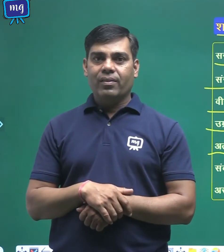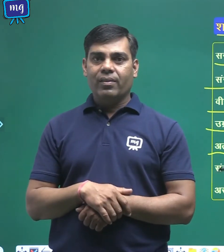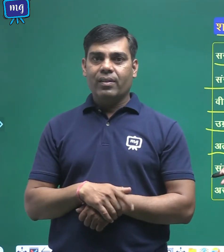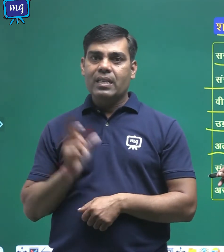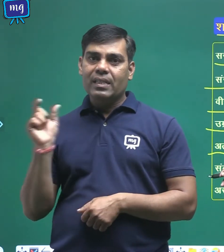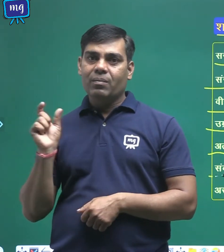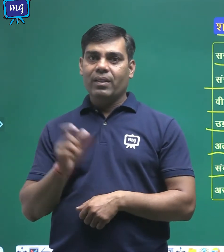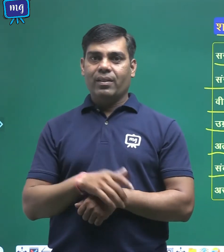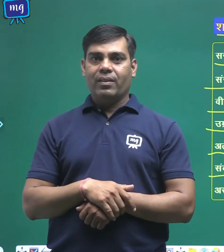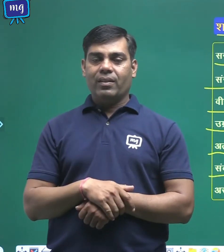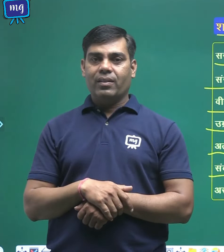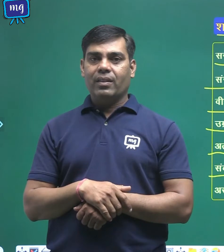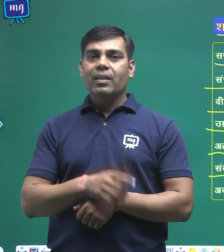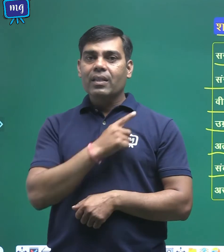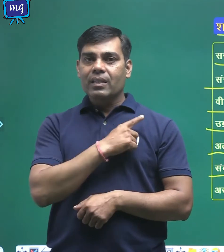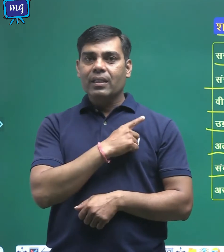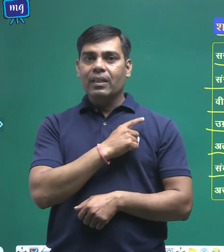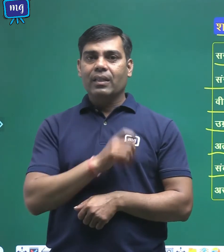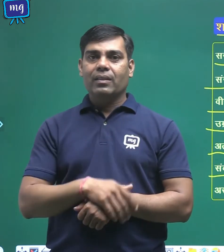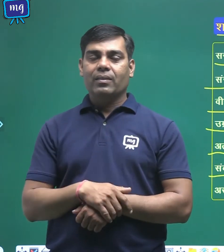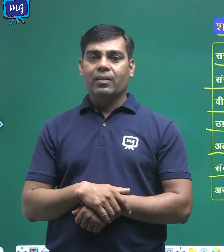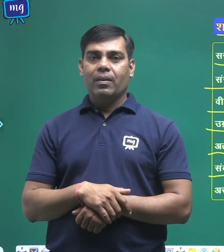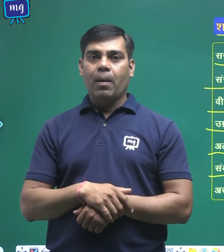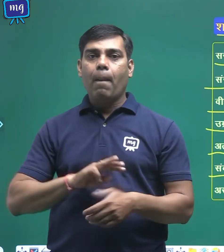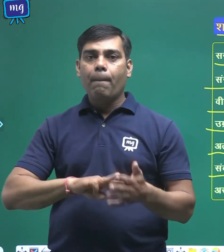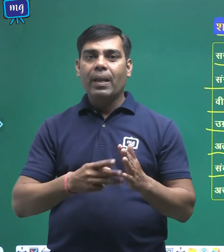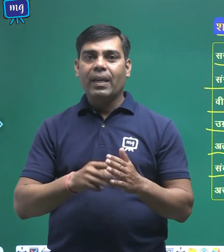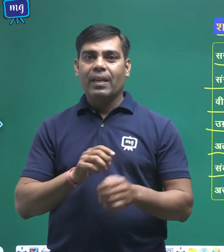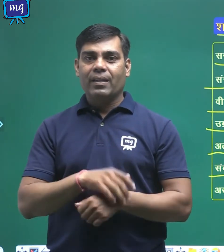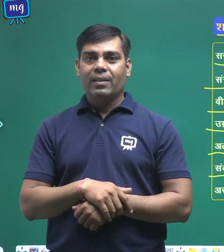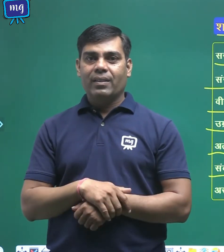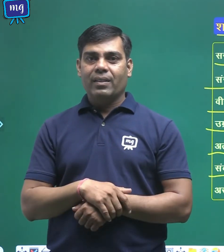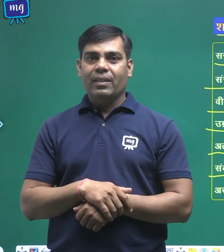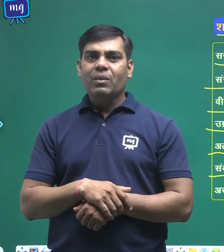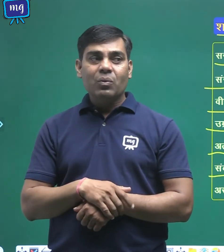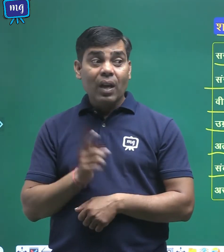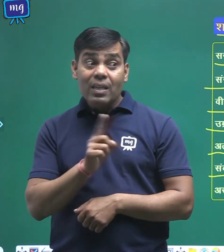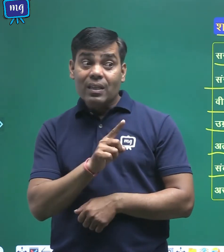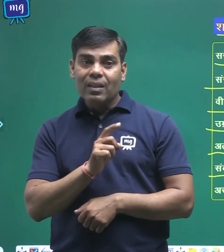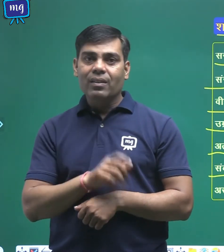शब्द है संकेत, अर्थ है इशारा।